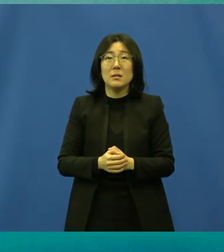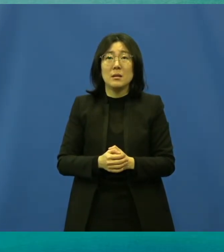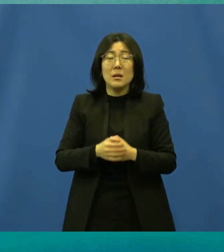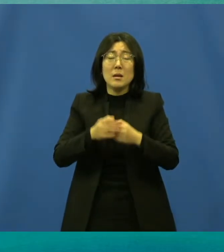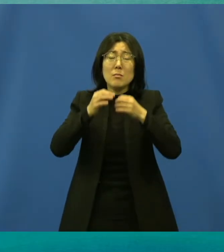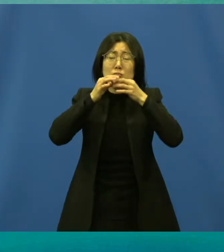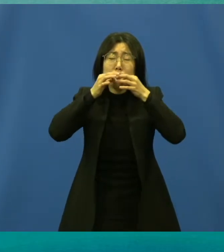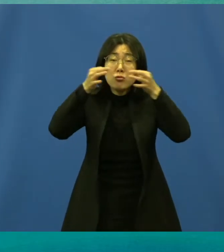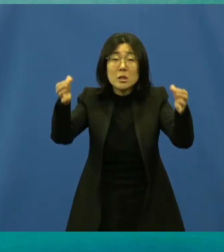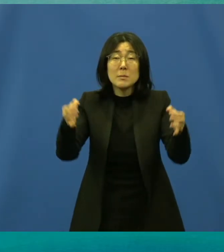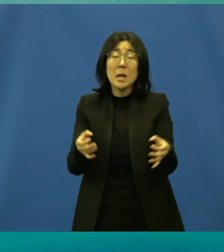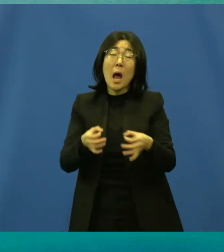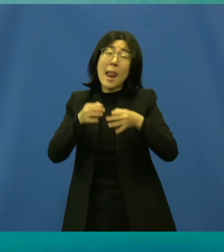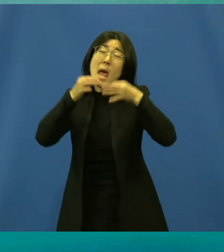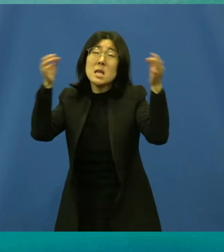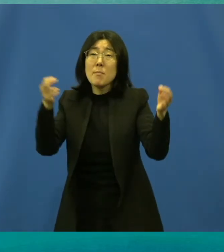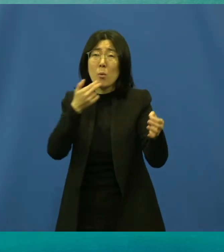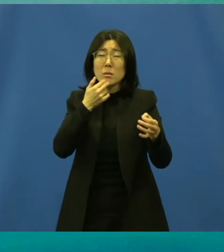부르짖으시기를 바랍니다.